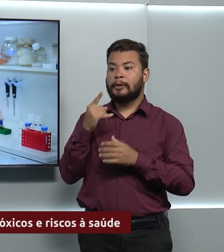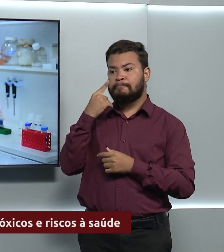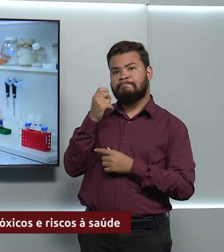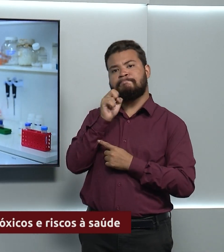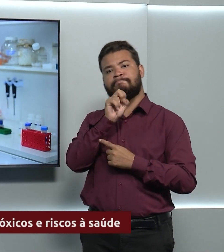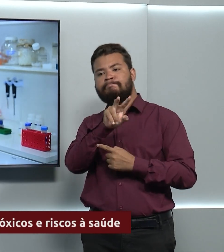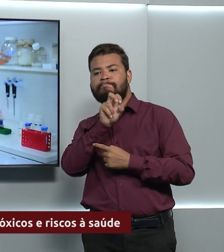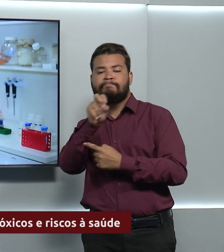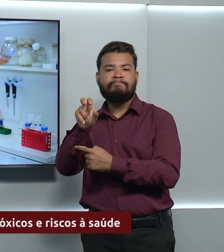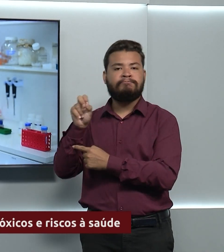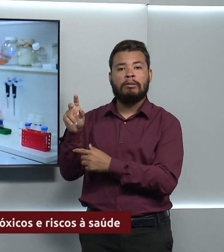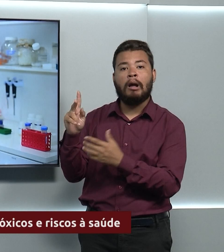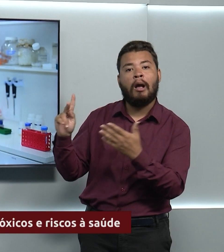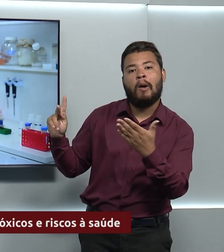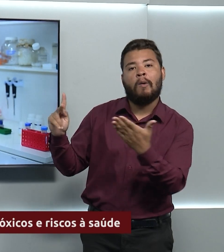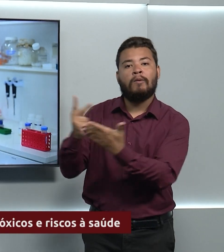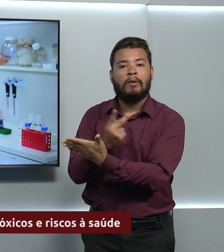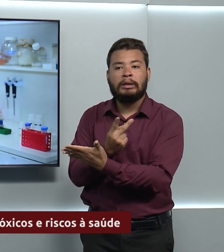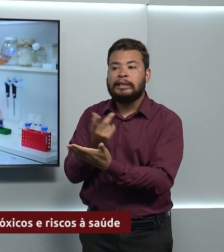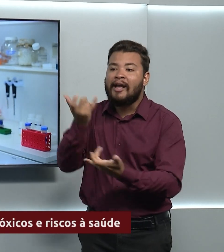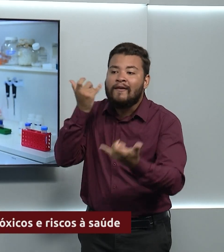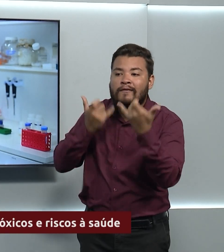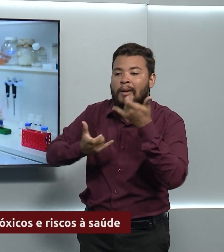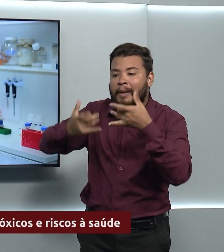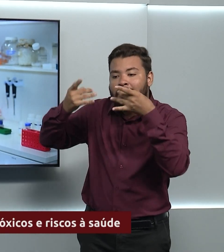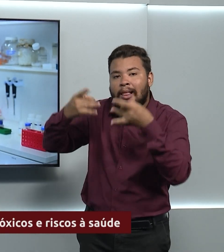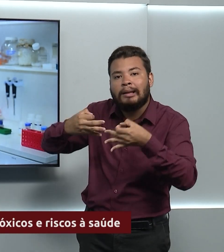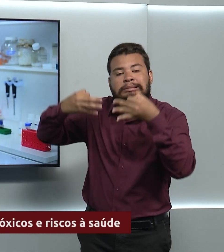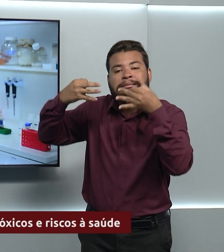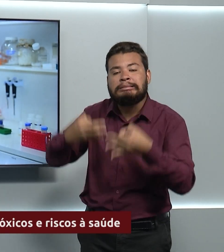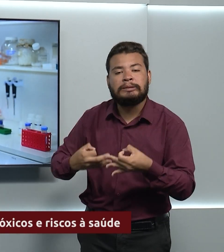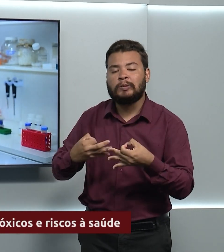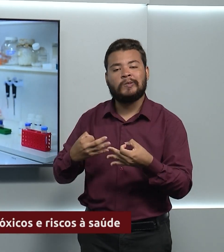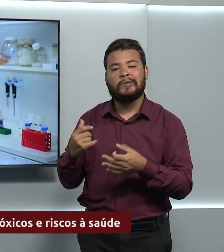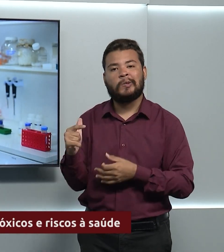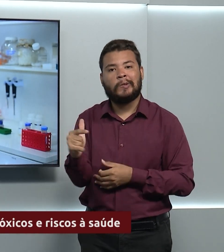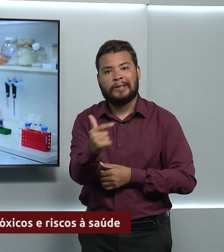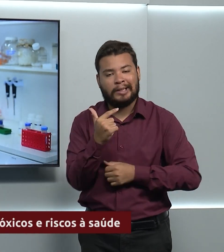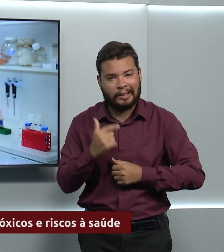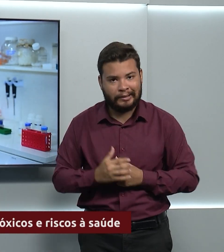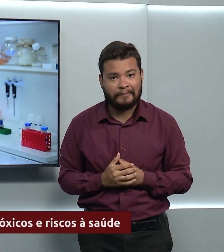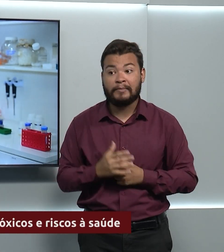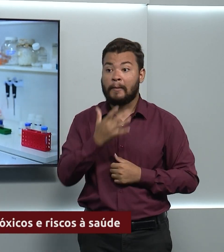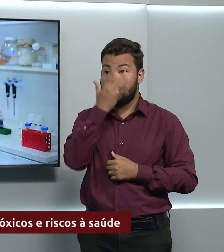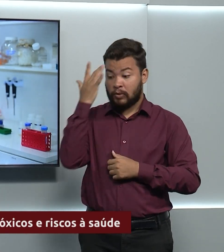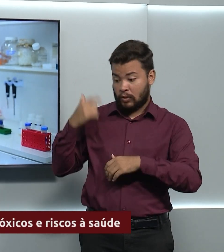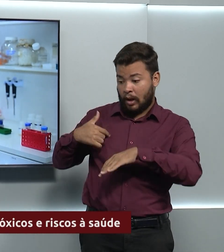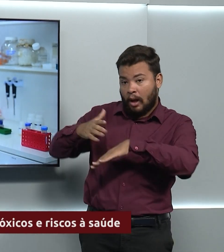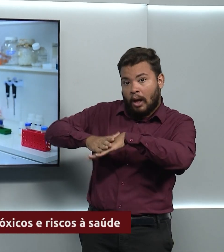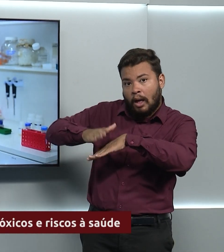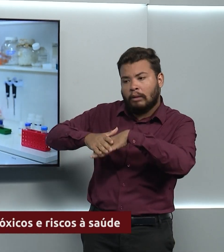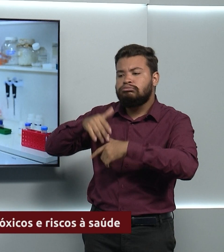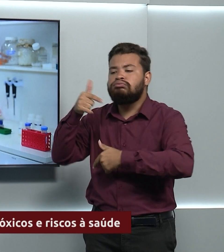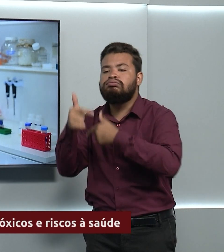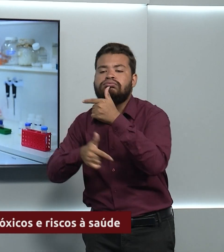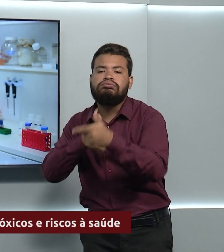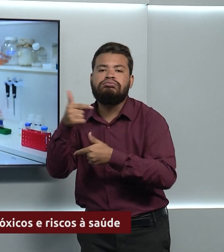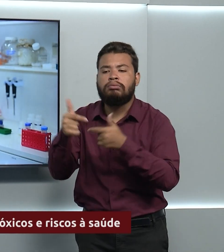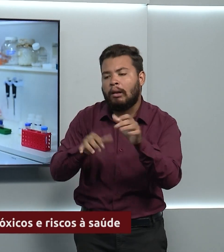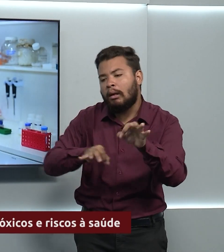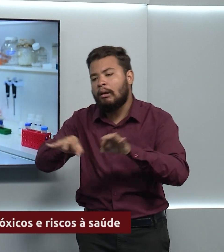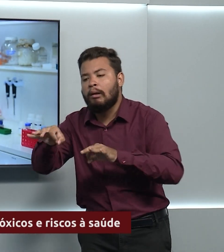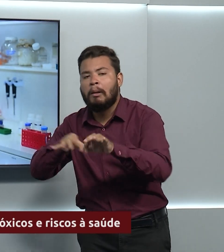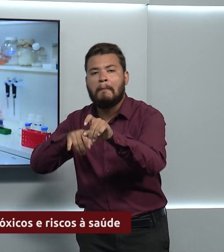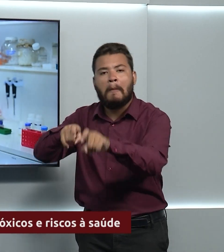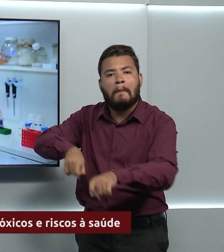em que não tem informação suficiente, então o agricultor, às vezes, ele não tem